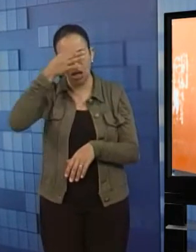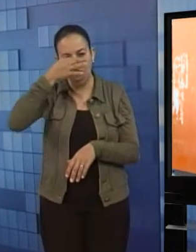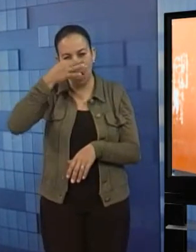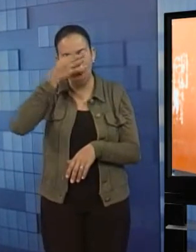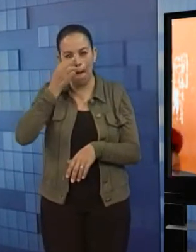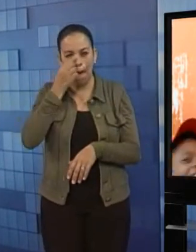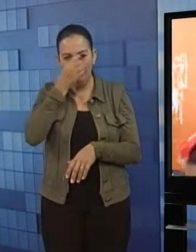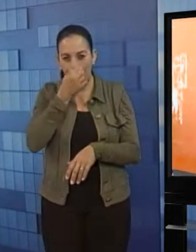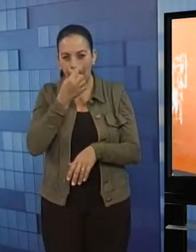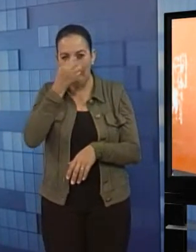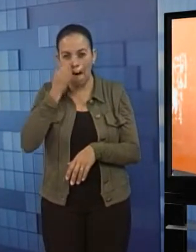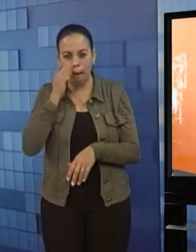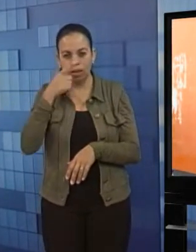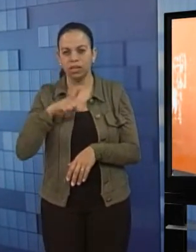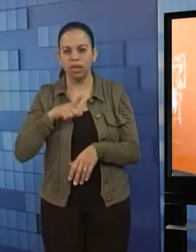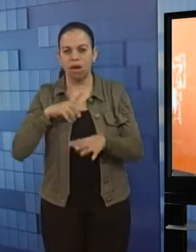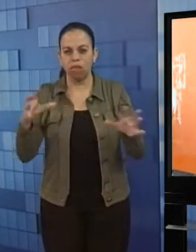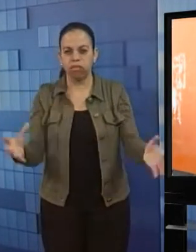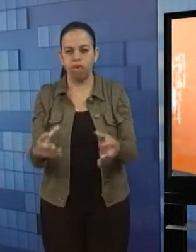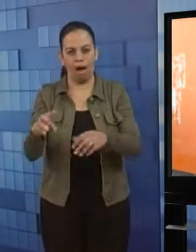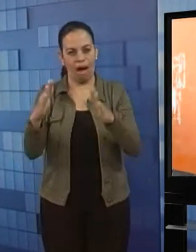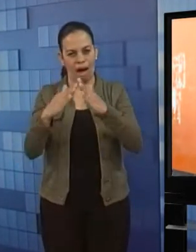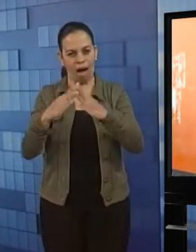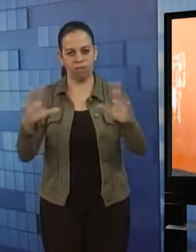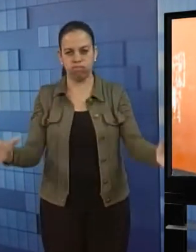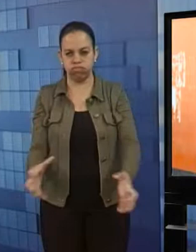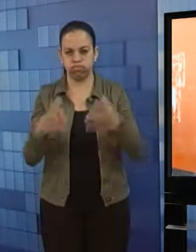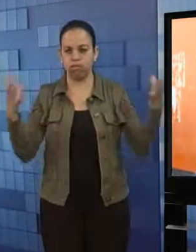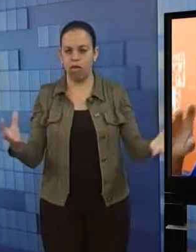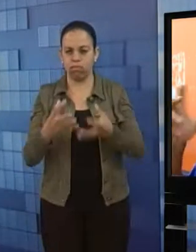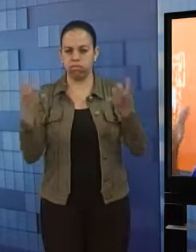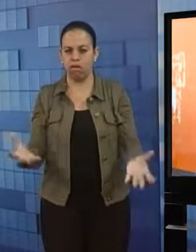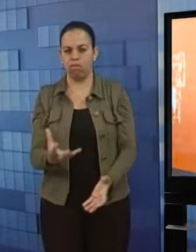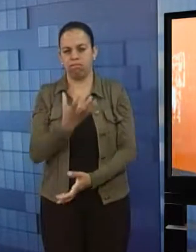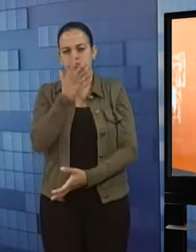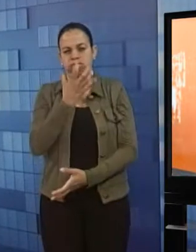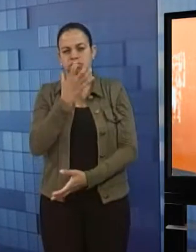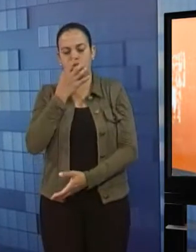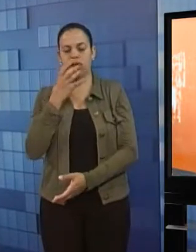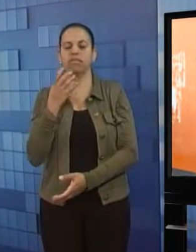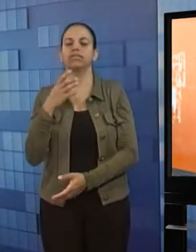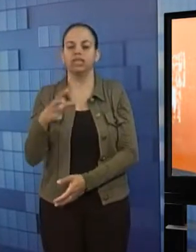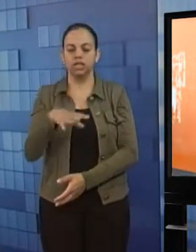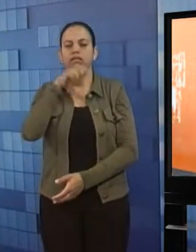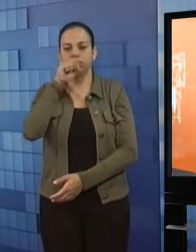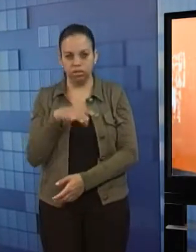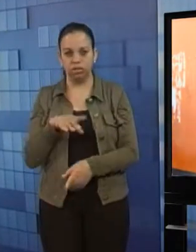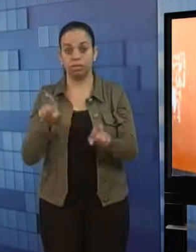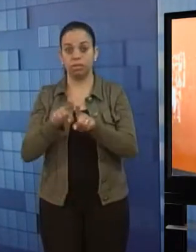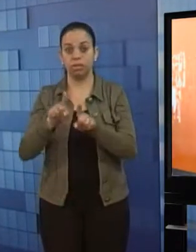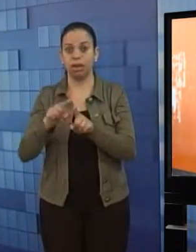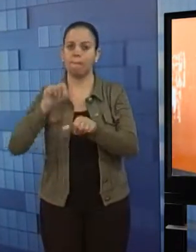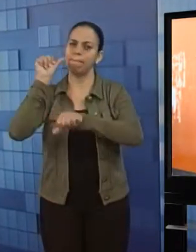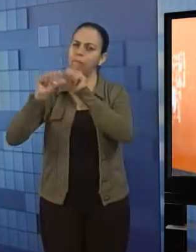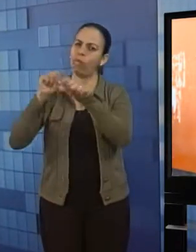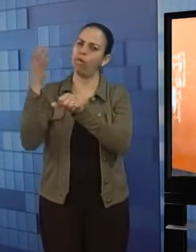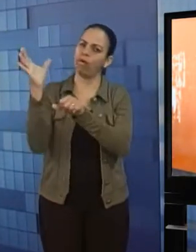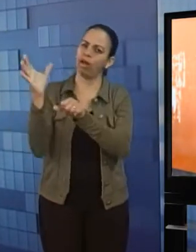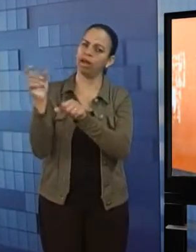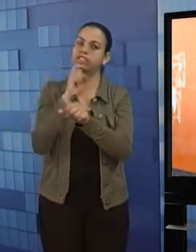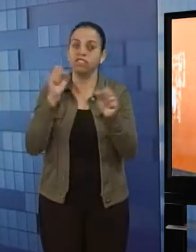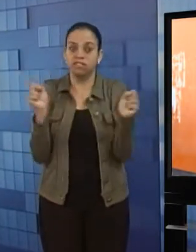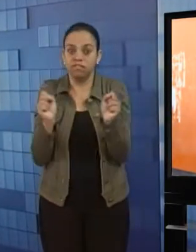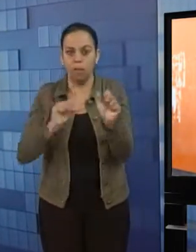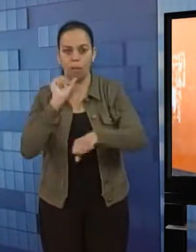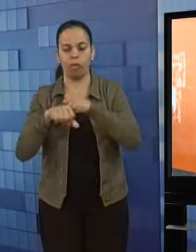nariz, quando a casa está poeirada, a mudança do clima, às vezes está quente, esfria de uma vez, a gente não